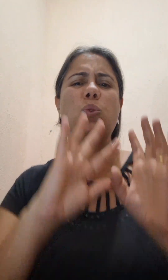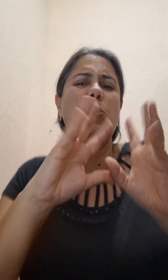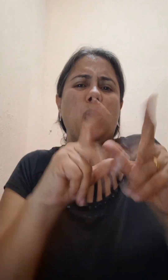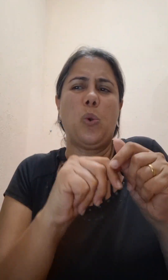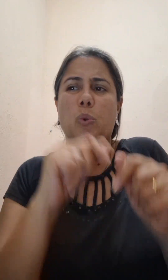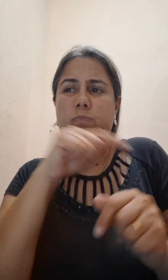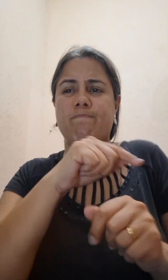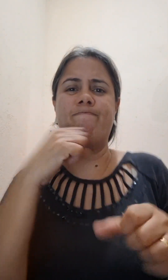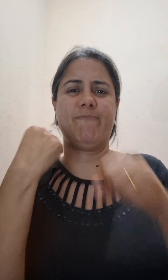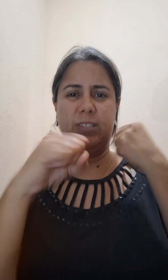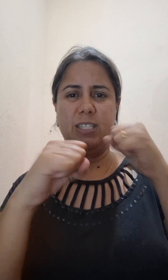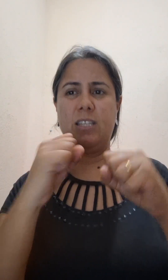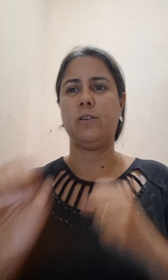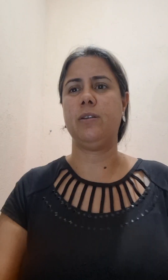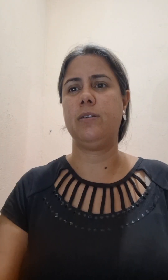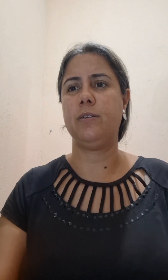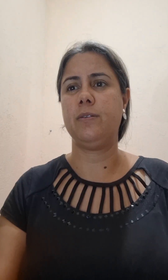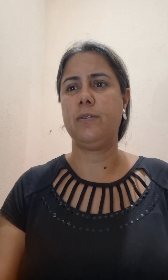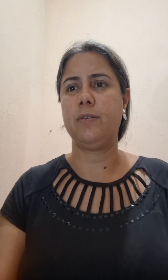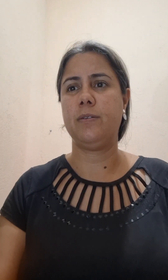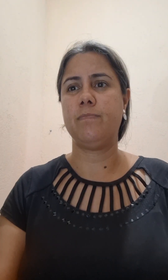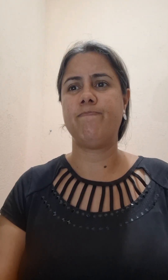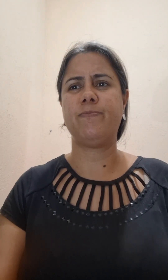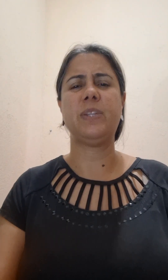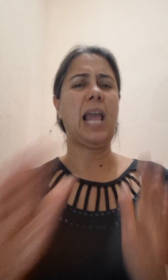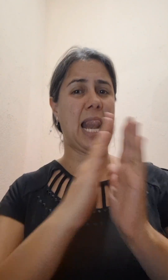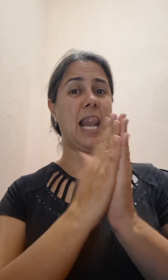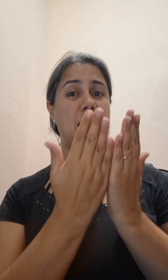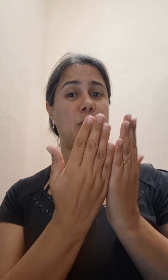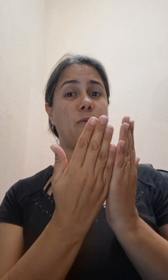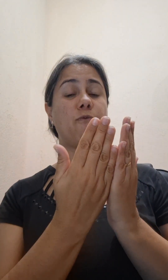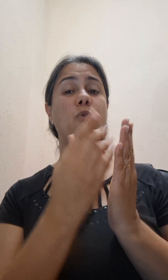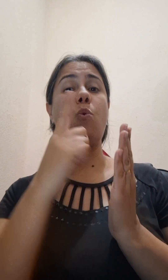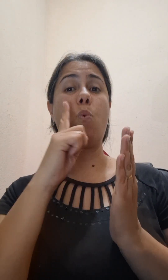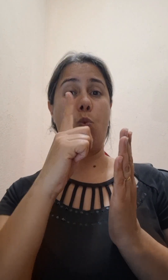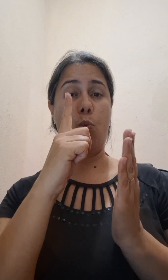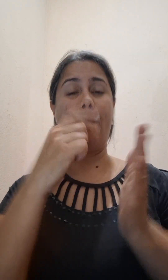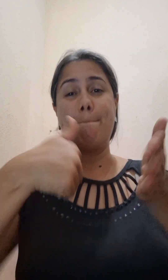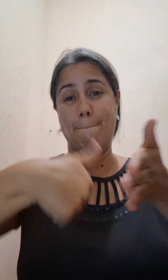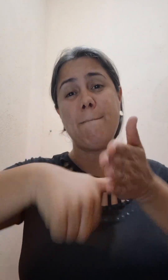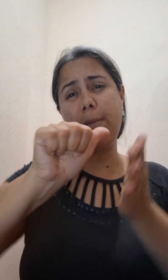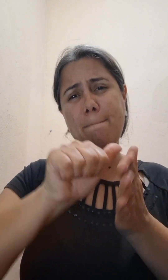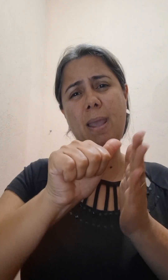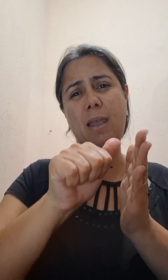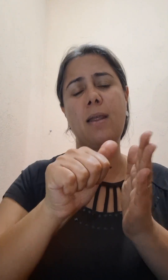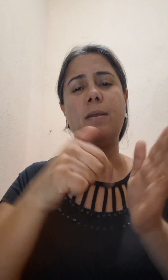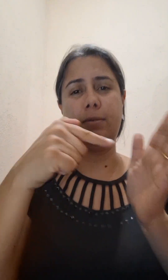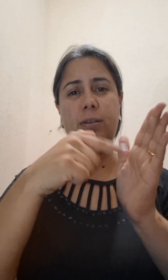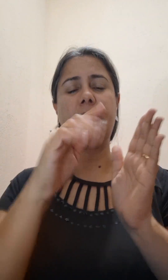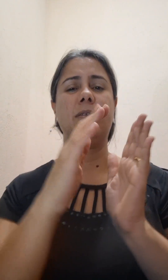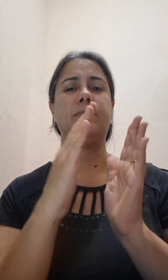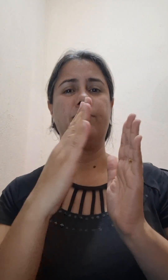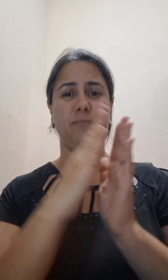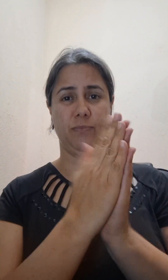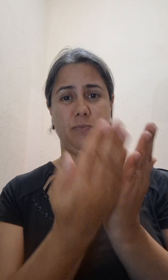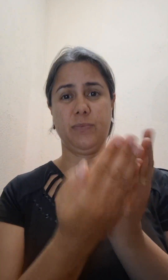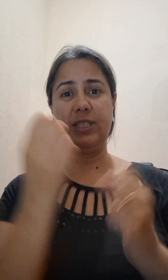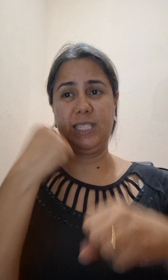para ajudar você a entender, compreender tudo sobre Salmos, o livro completo. O